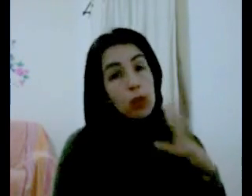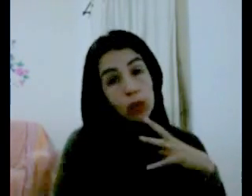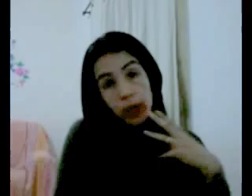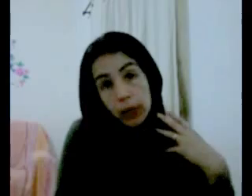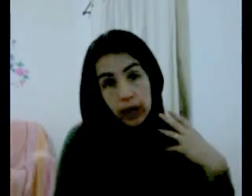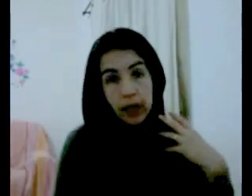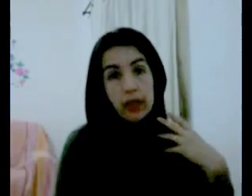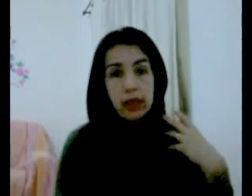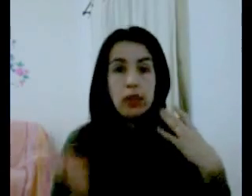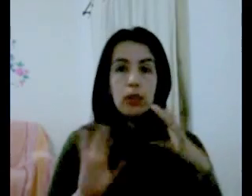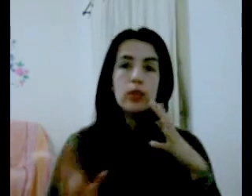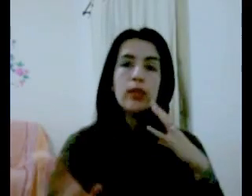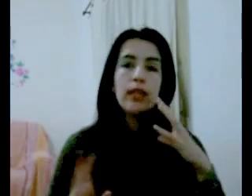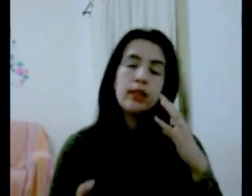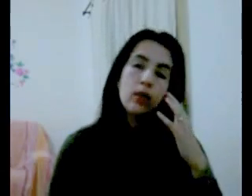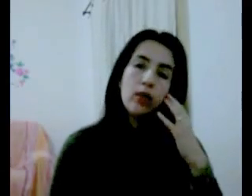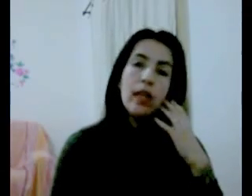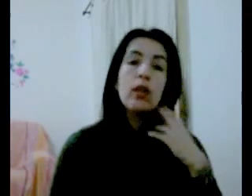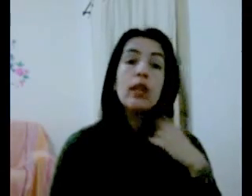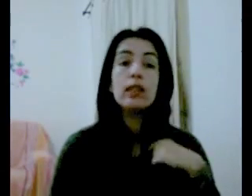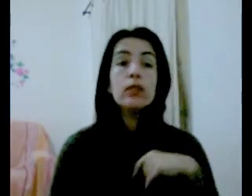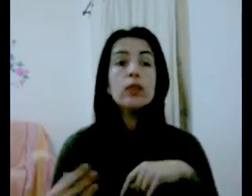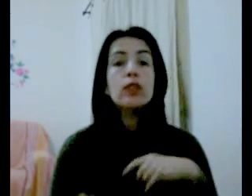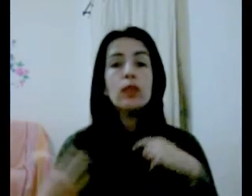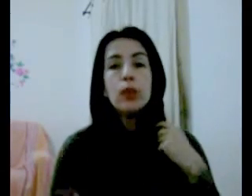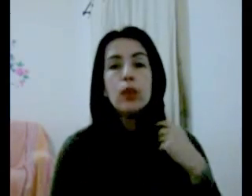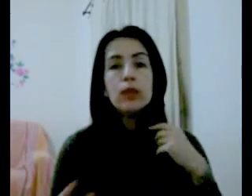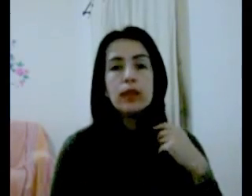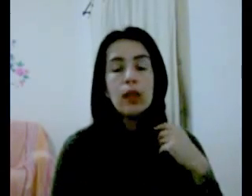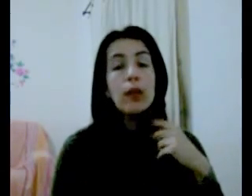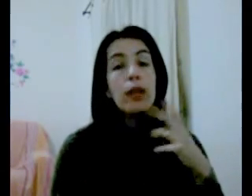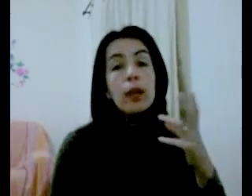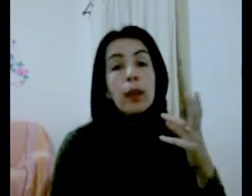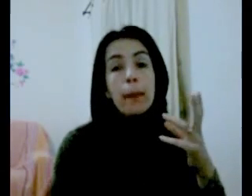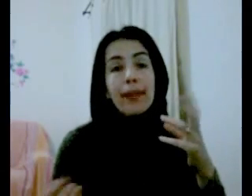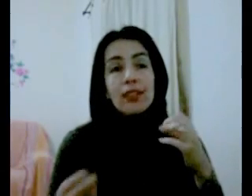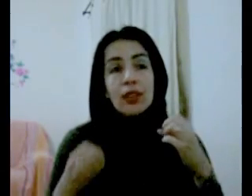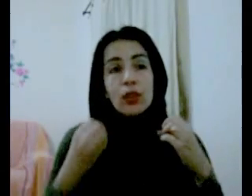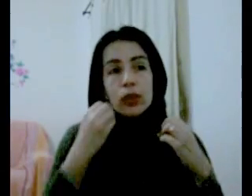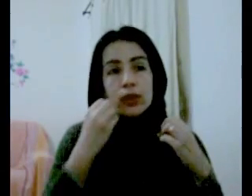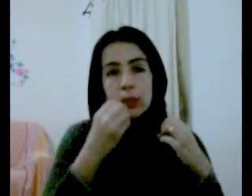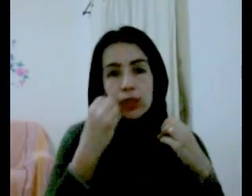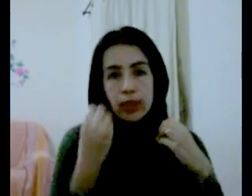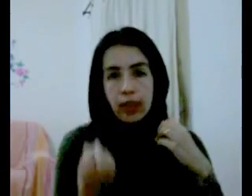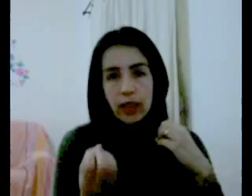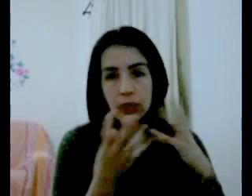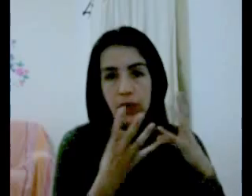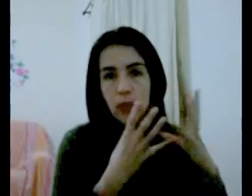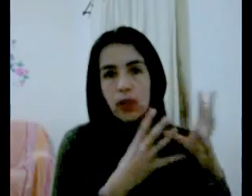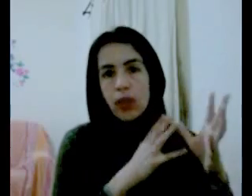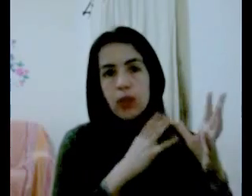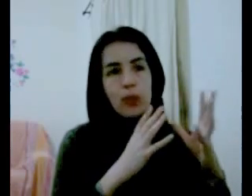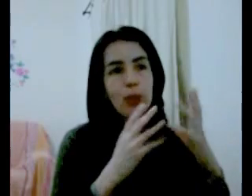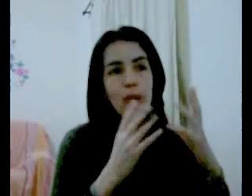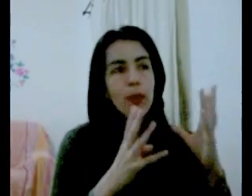e vou contar pra ela, né, os resultados, sem eu falar, olha, ele viu que tinha miomas e tal, mas só que eu não vou saber falar. Ele falou lá o